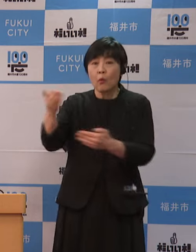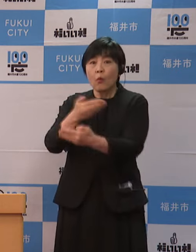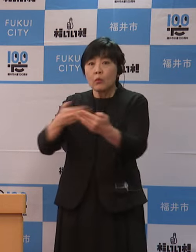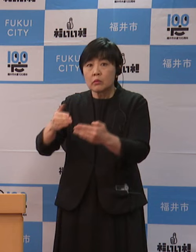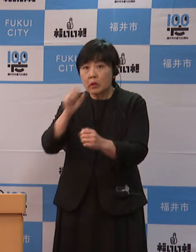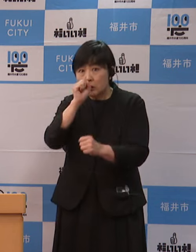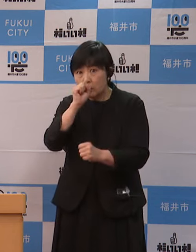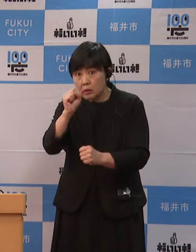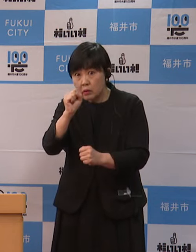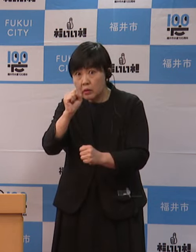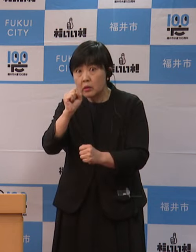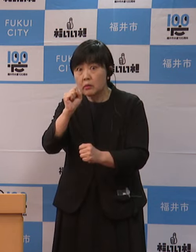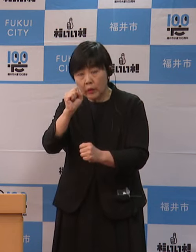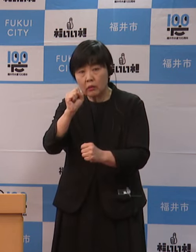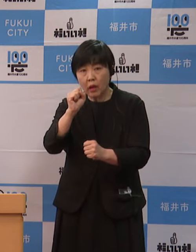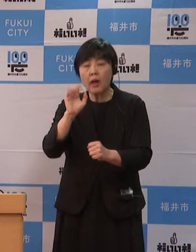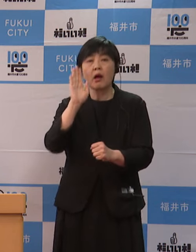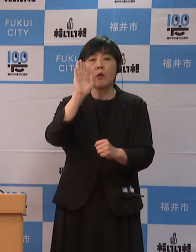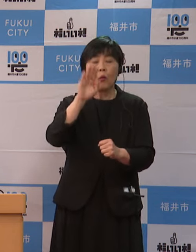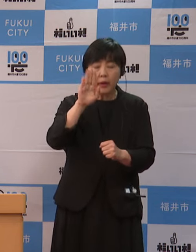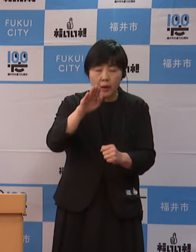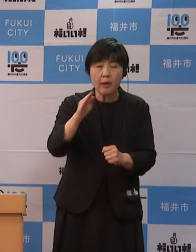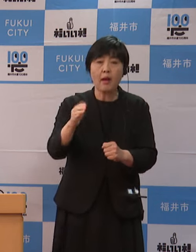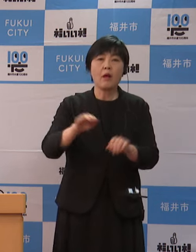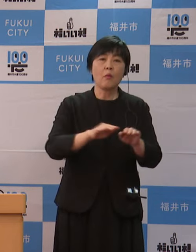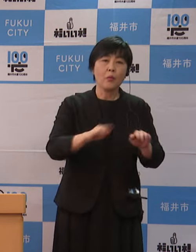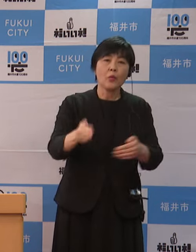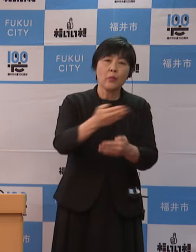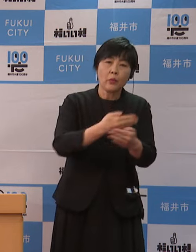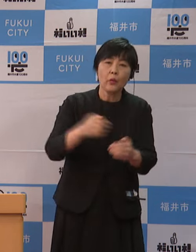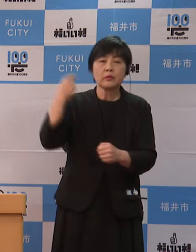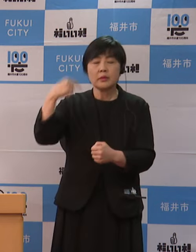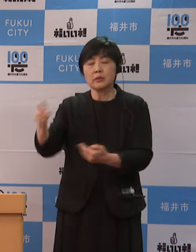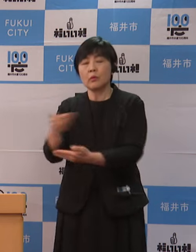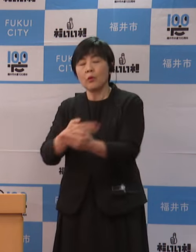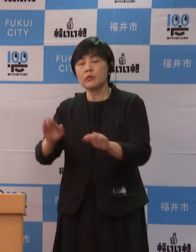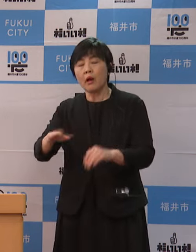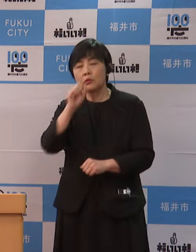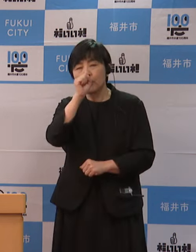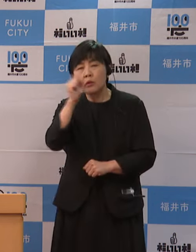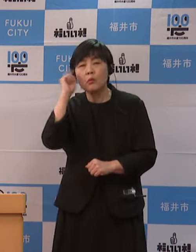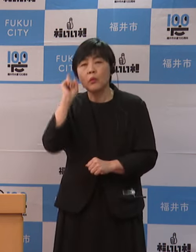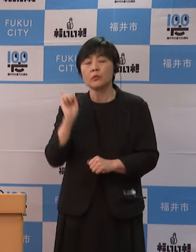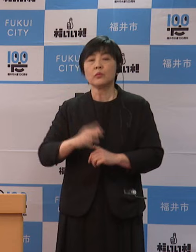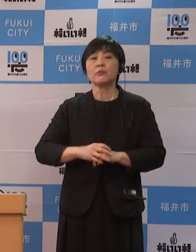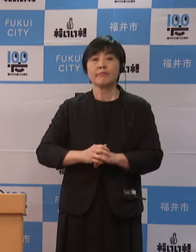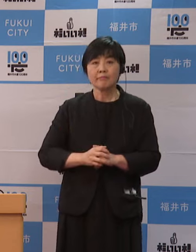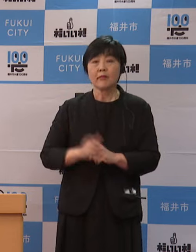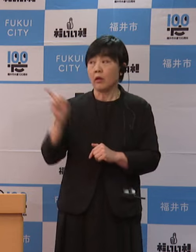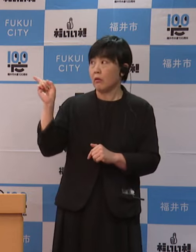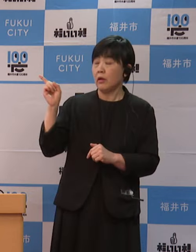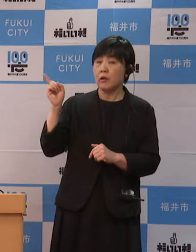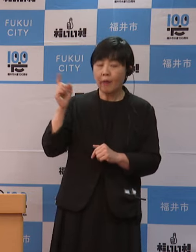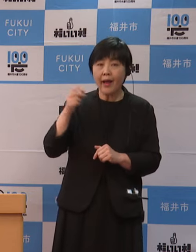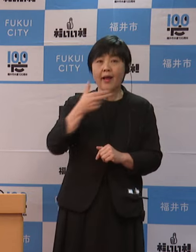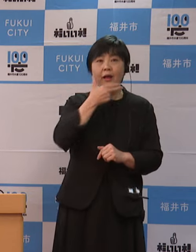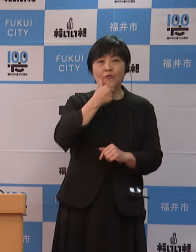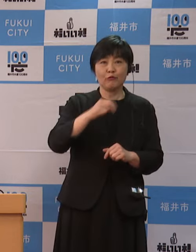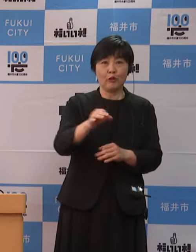じゃないかというようなこともこれから考えていこうということです。これは高校ですでに福井商業高校